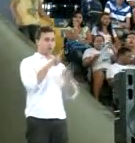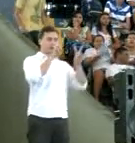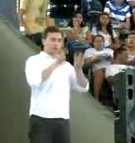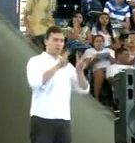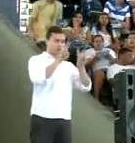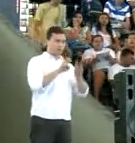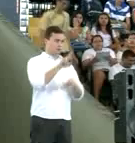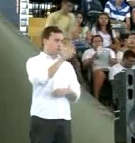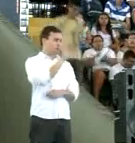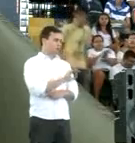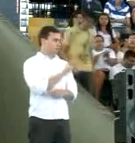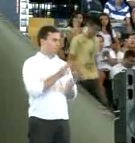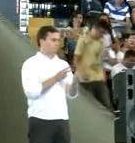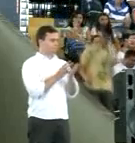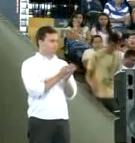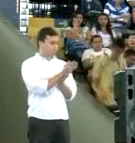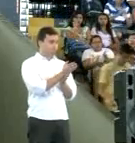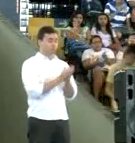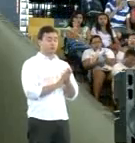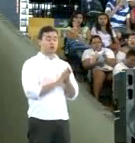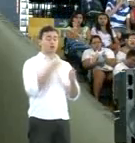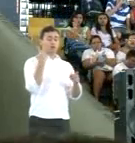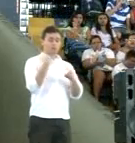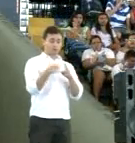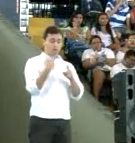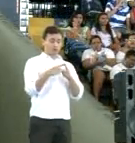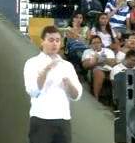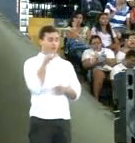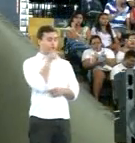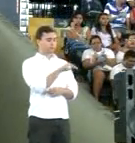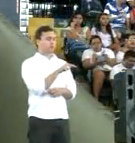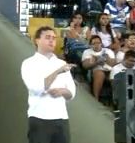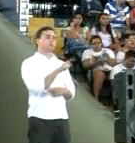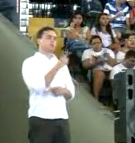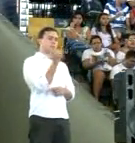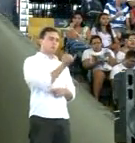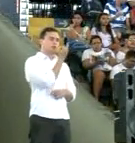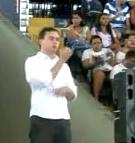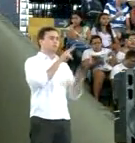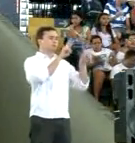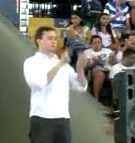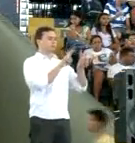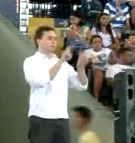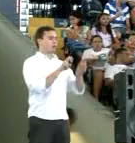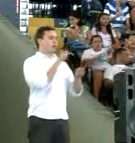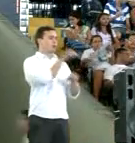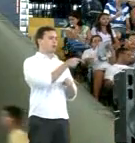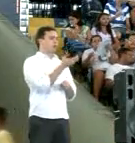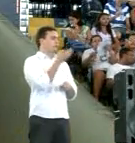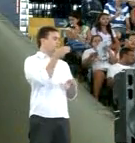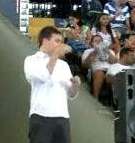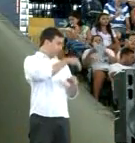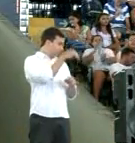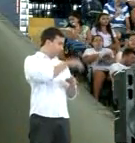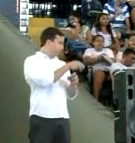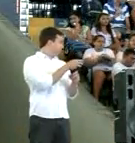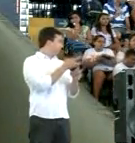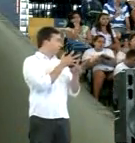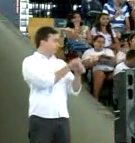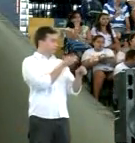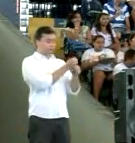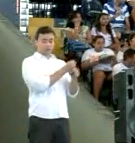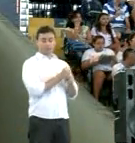a importância dessa parte da matemática financeira, você tem que, eu sempre costumo dizer, você